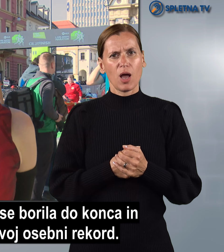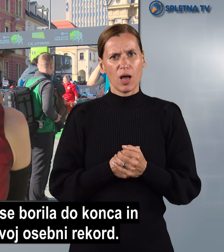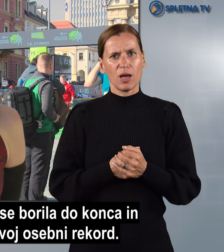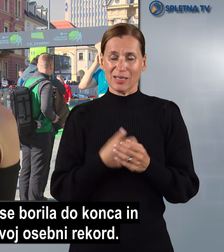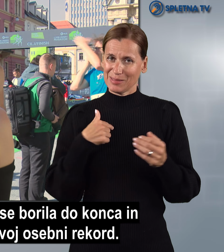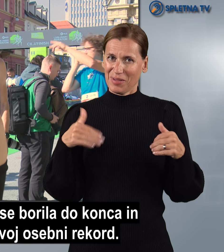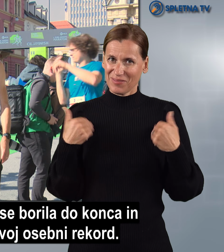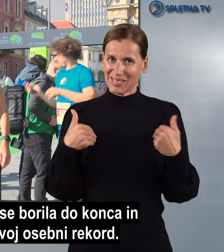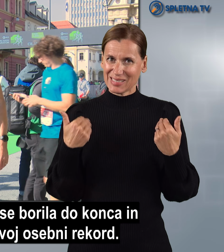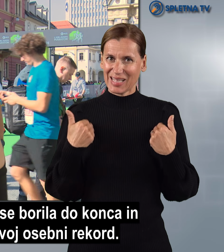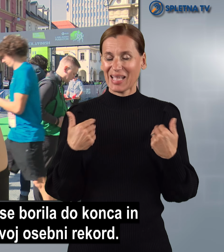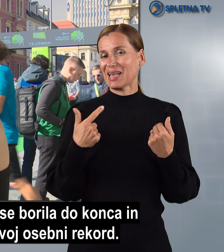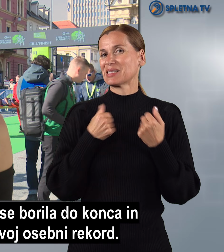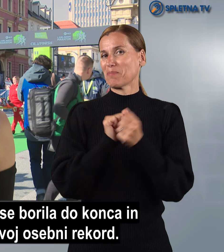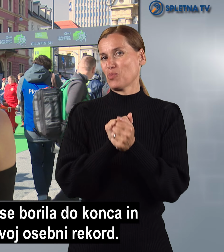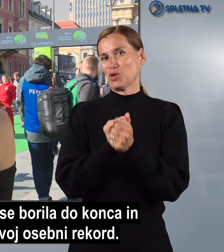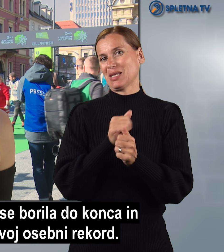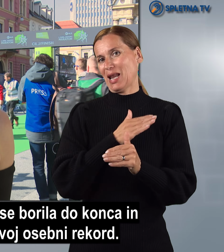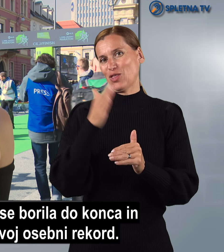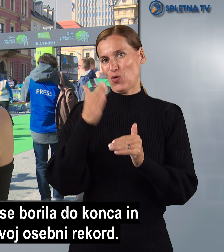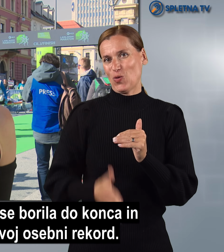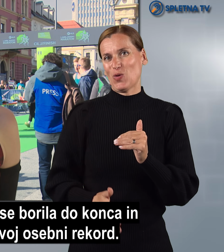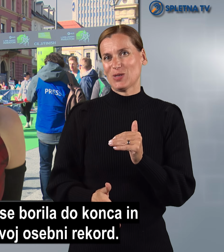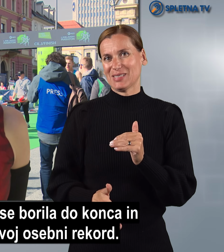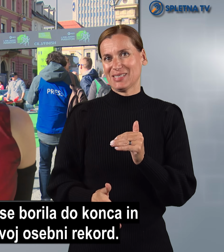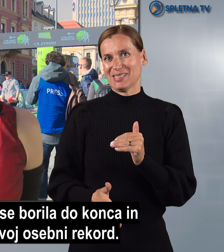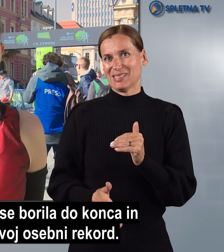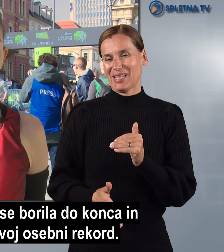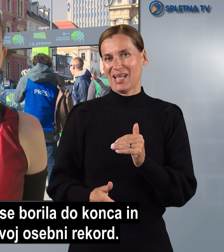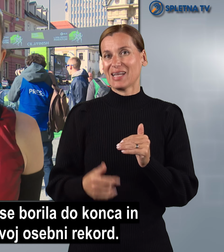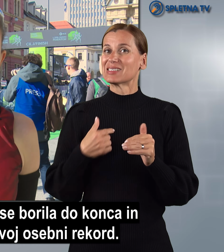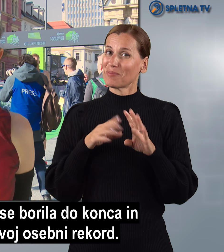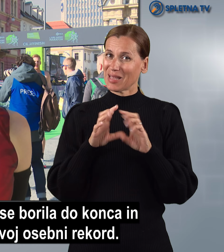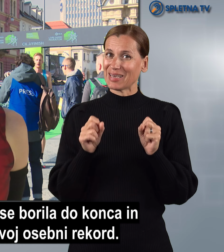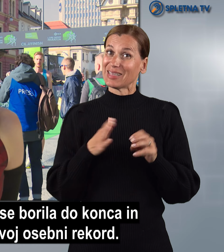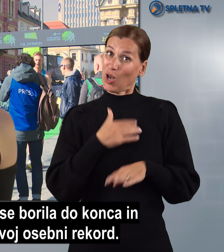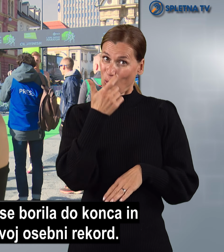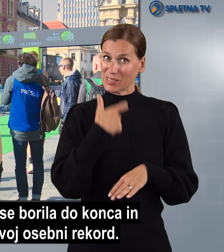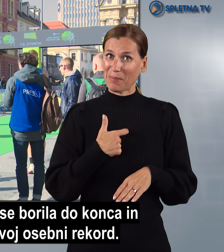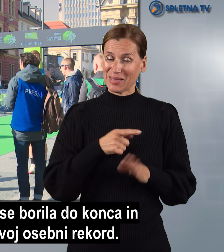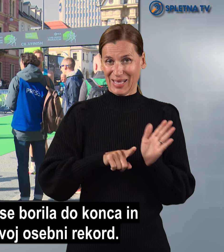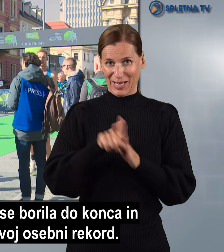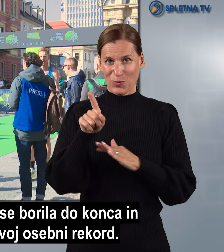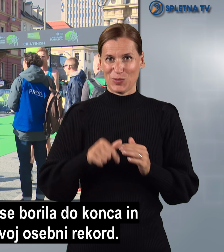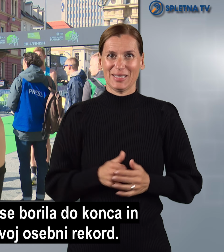Vesela sem, da sem se borila do konca, pa da sem naredila tudi svoj osebni rekord.